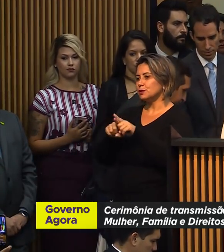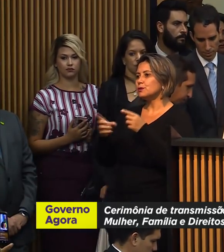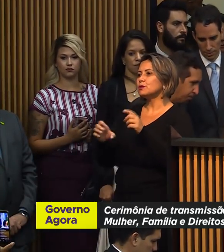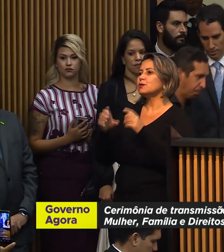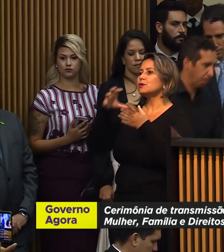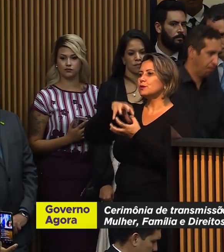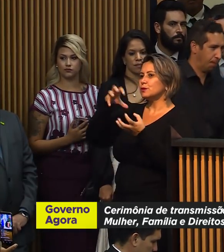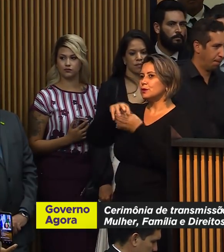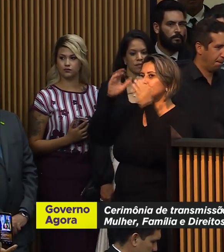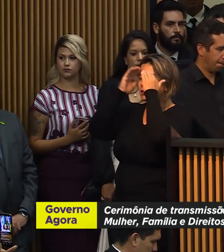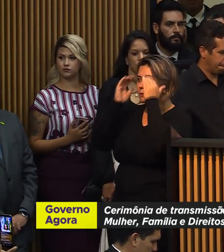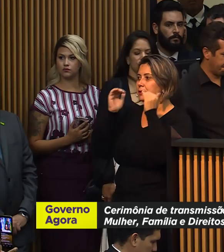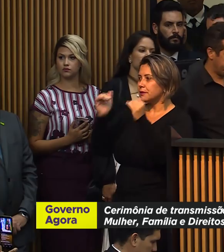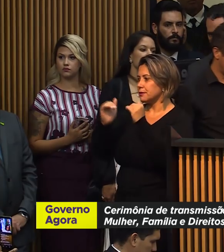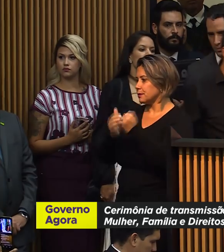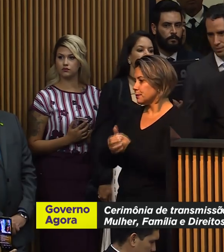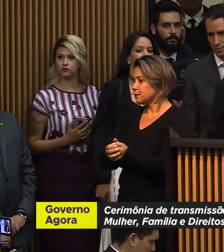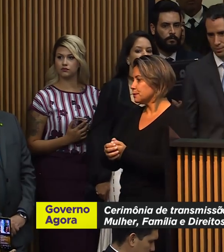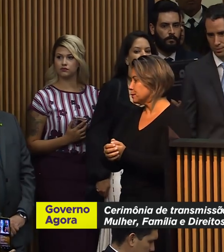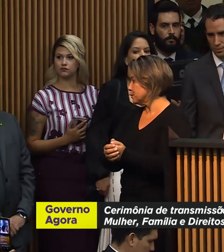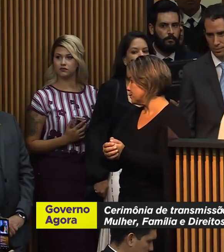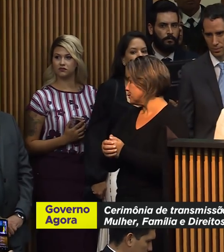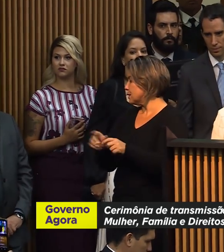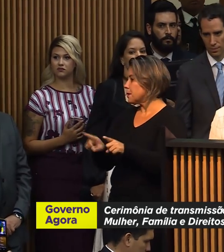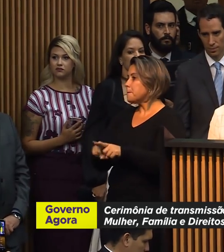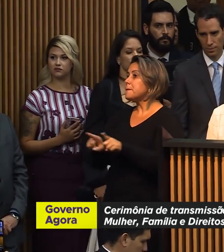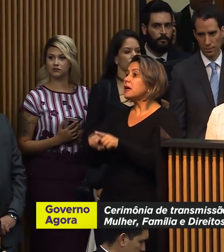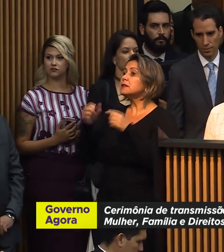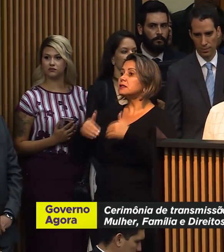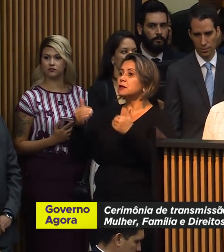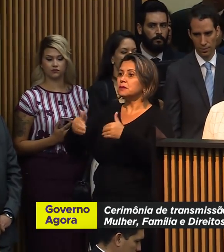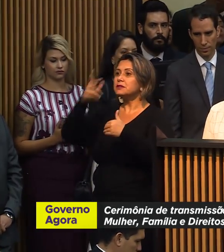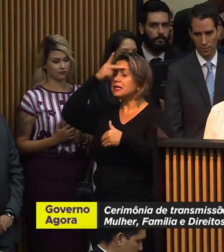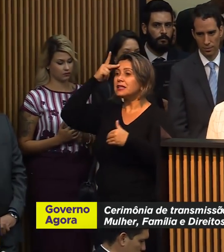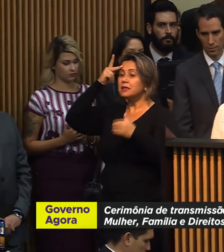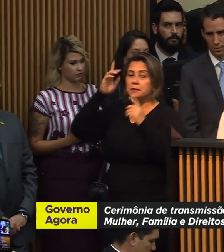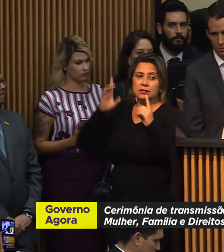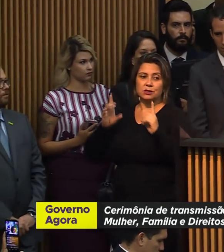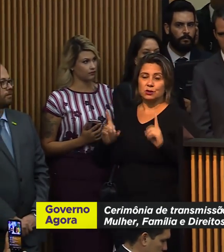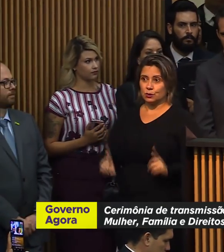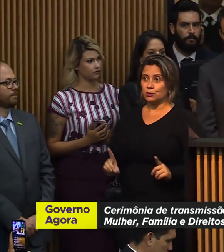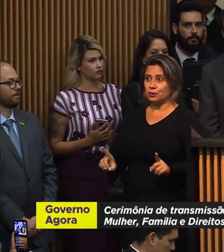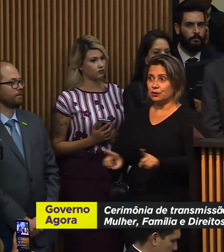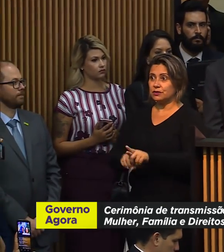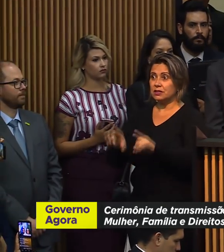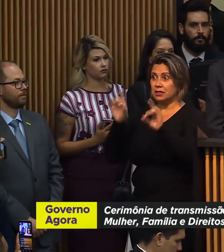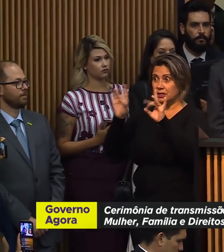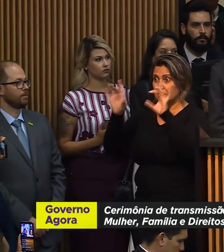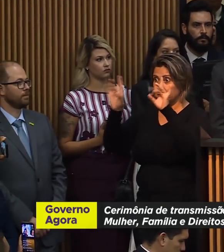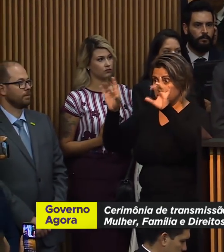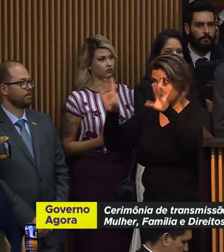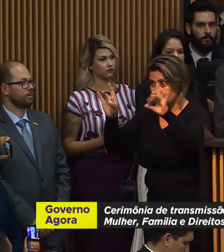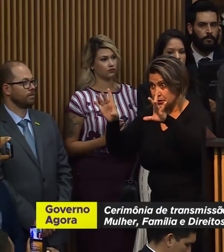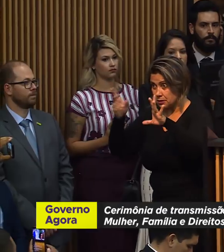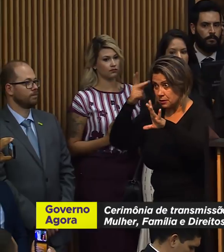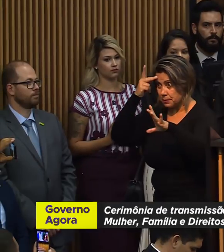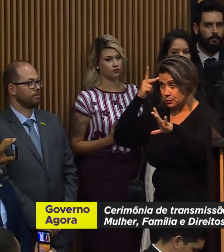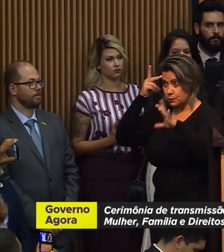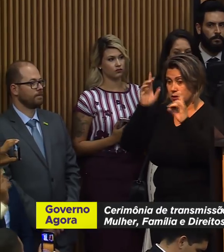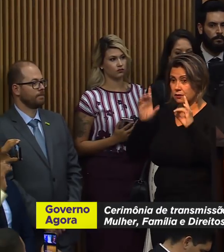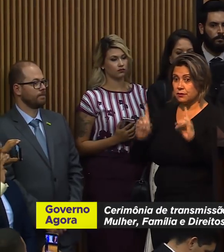integralmente nessa nação. Mas este é o Ministério da Pessoa com Deficiência. Quero falar especialmente com as pessoas com